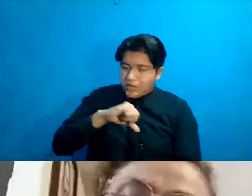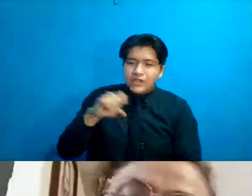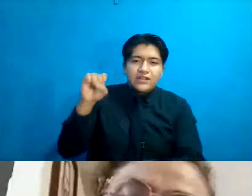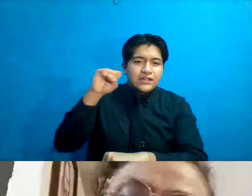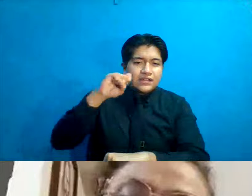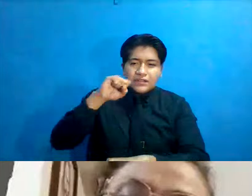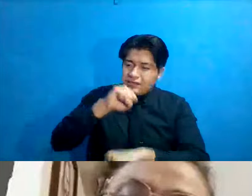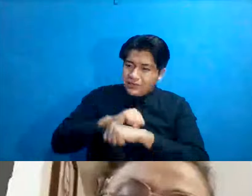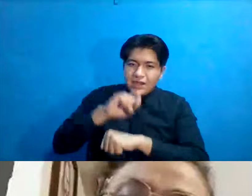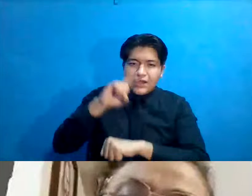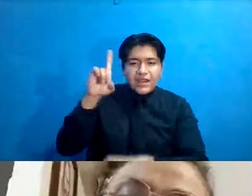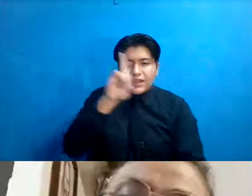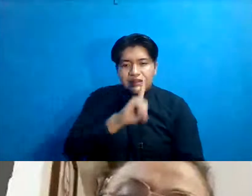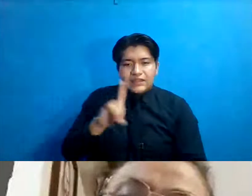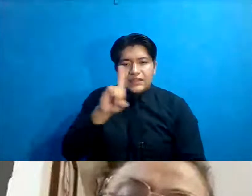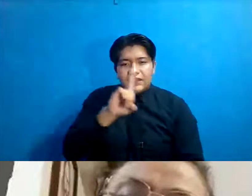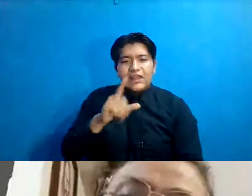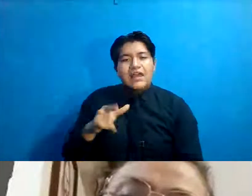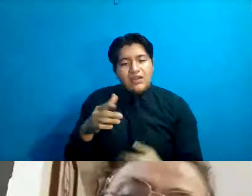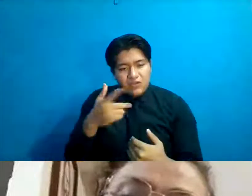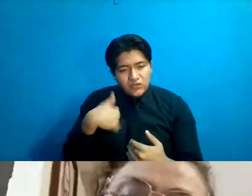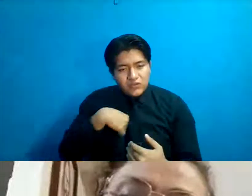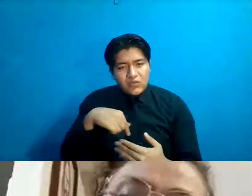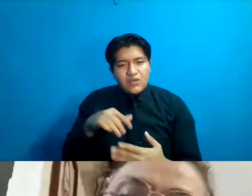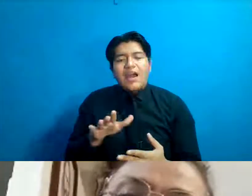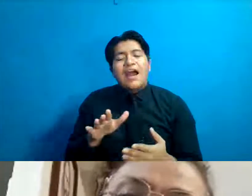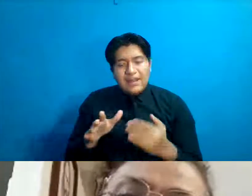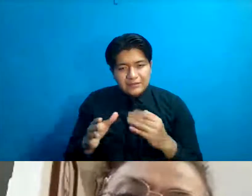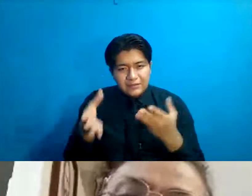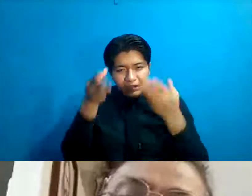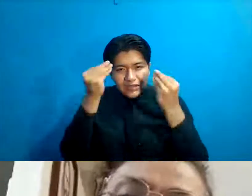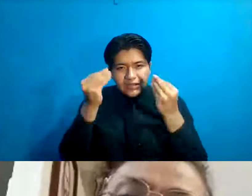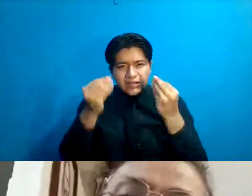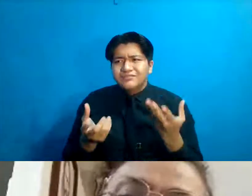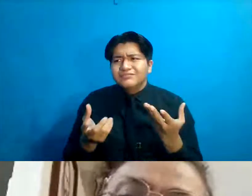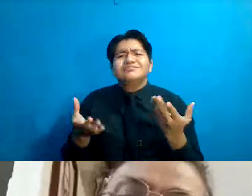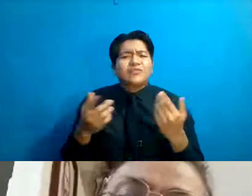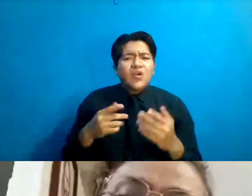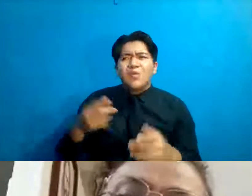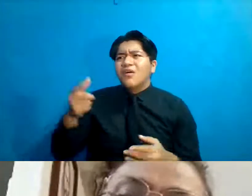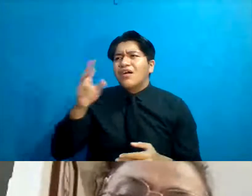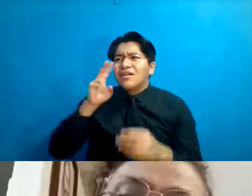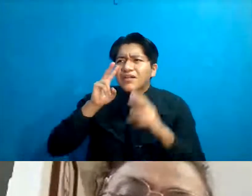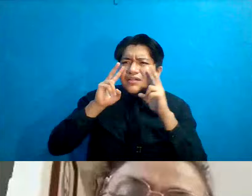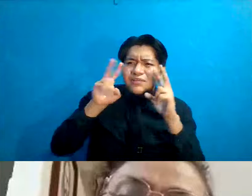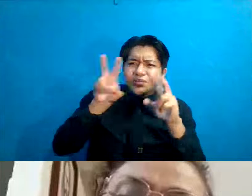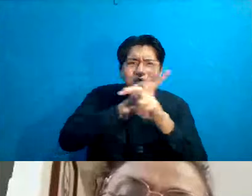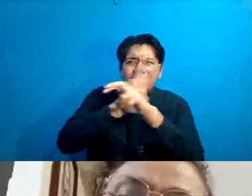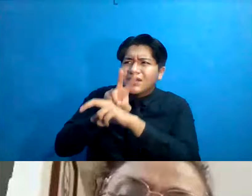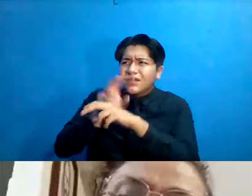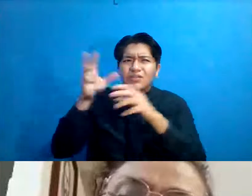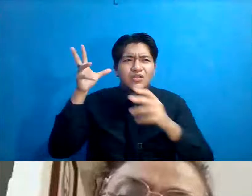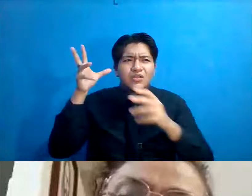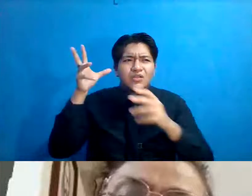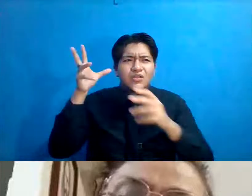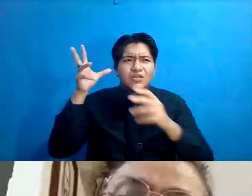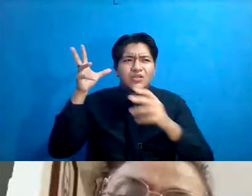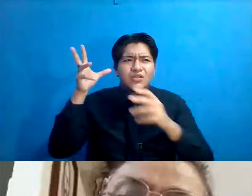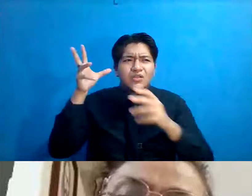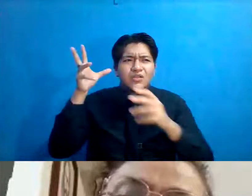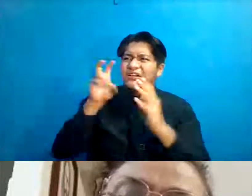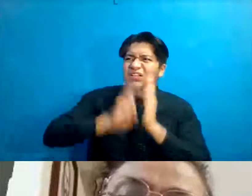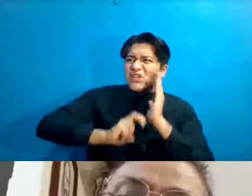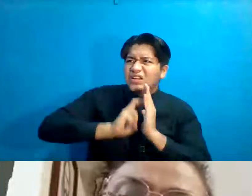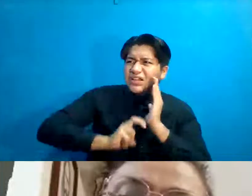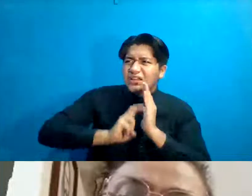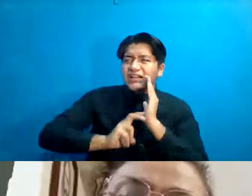por campos semánticos. No, o sea, nosotros adquirimos como escuchando, viendo, corrigiéndonos, etcétera, etcétera. Y así, de esa